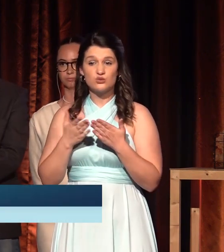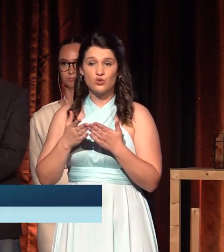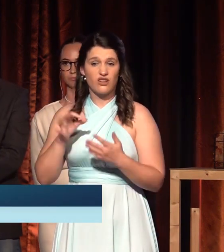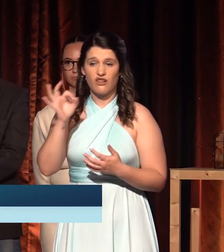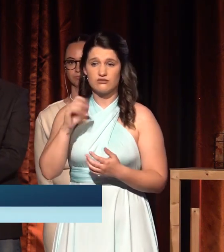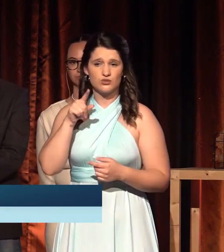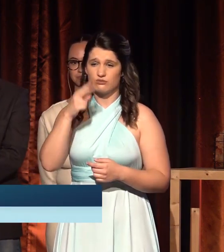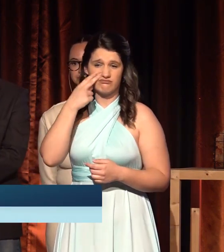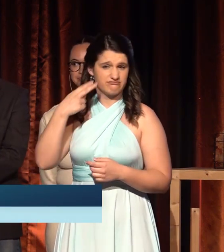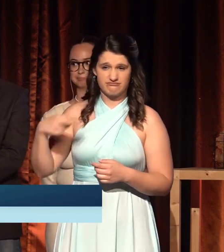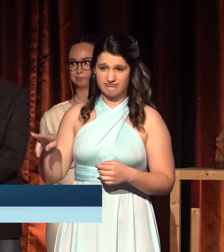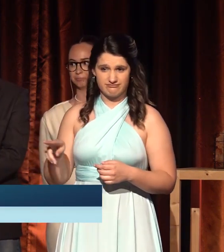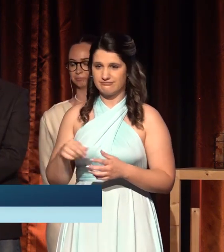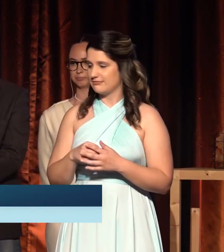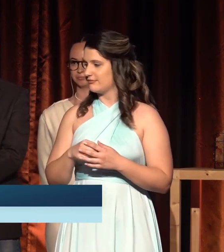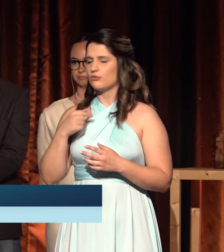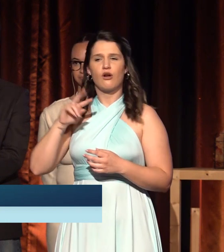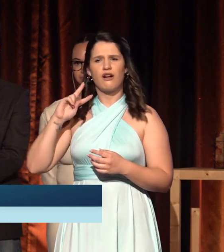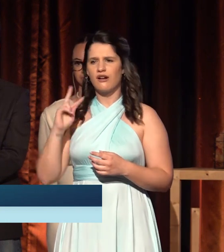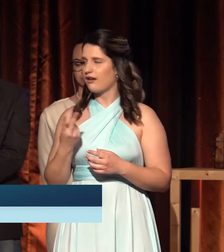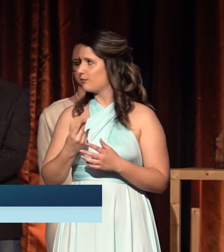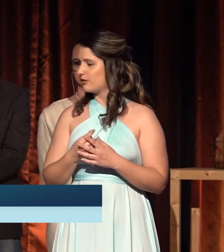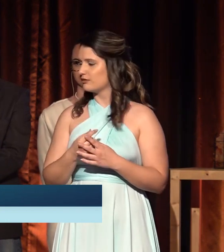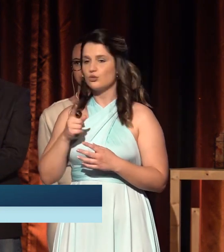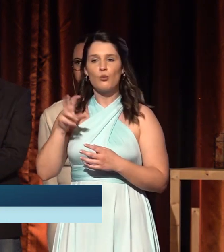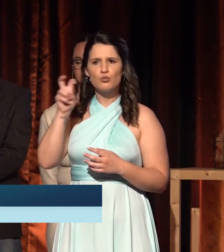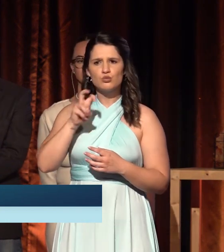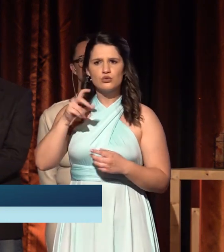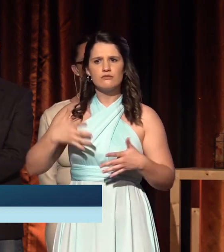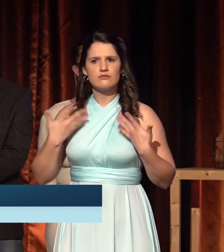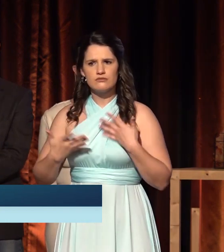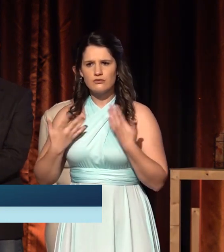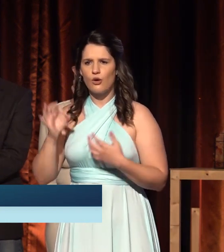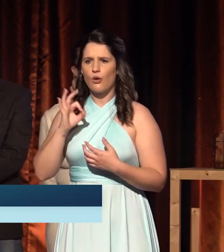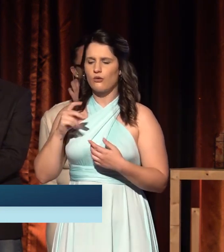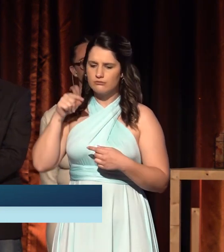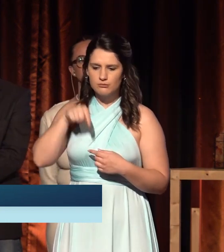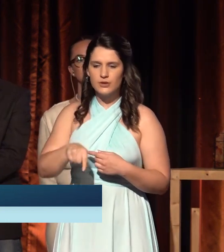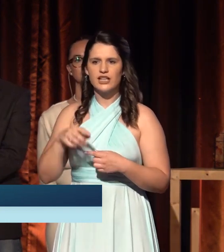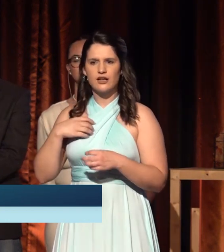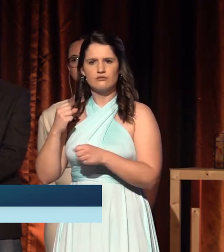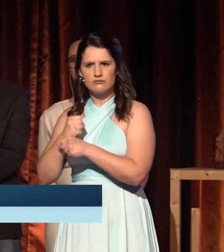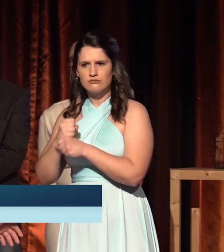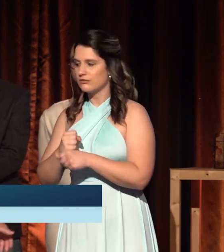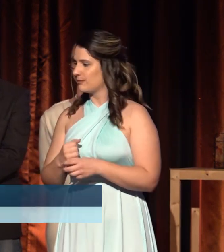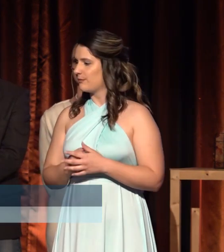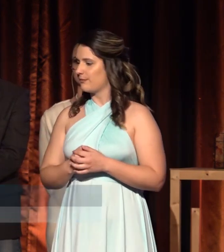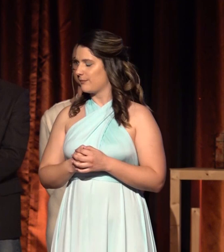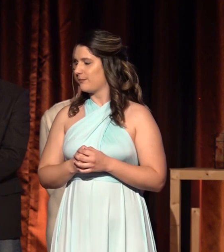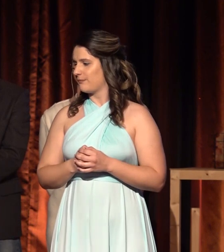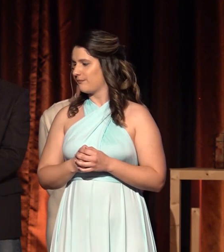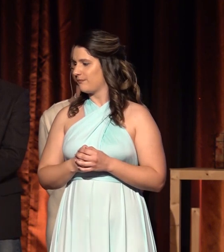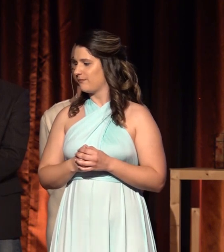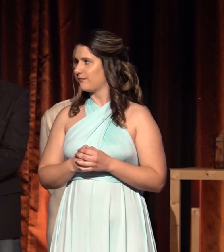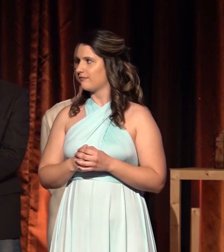ningú». Però jo la canviaria per buscar la teva motivació i implica't com mai ho has fet. Com han dit els meus